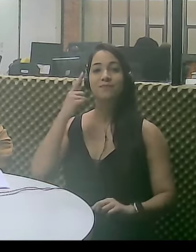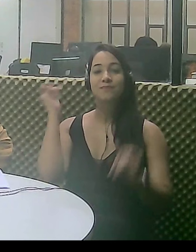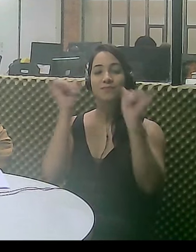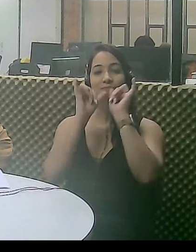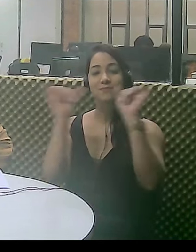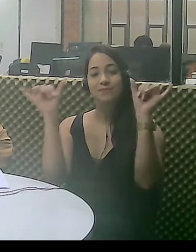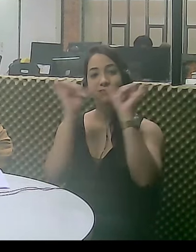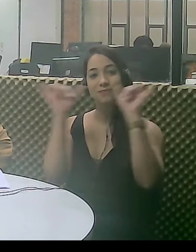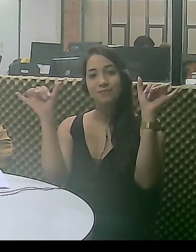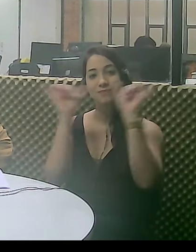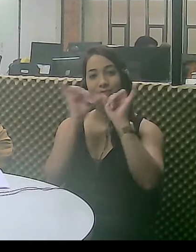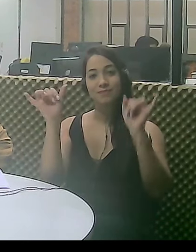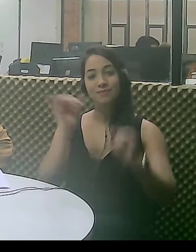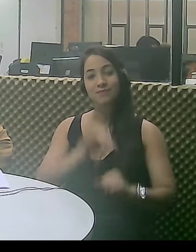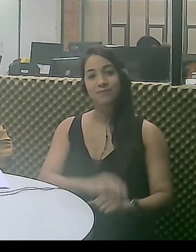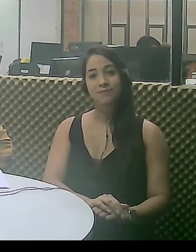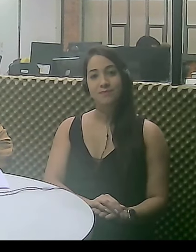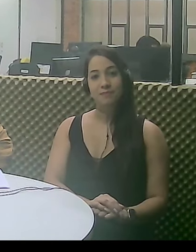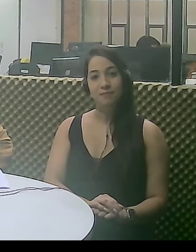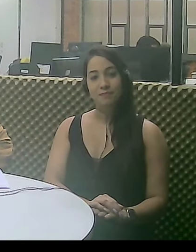Giro de notícias.